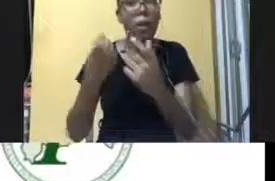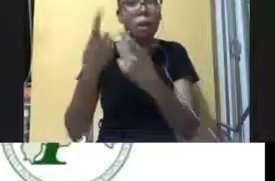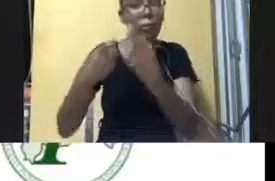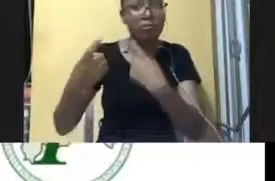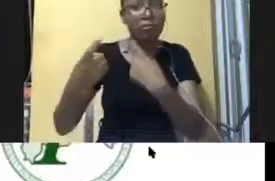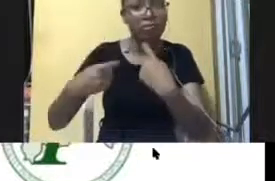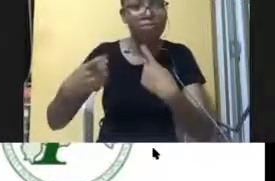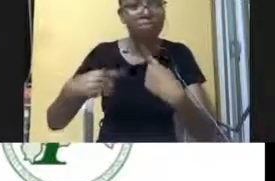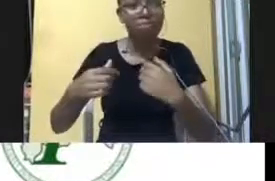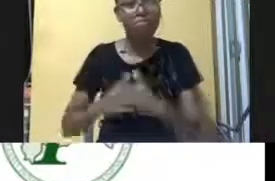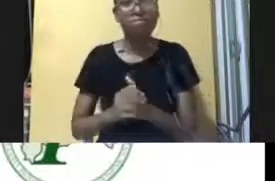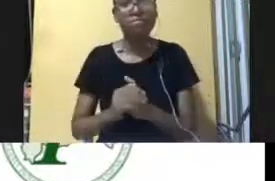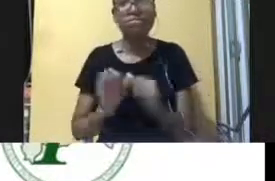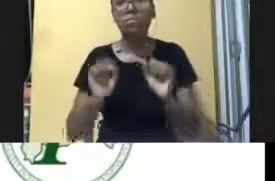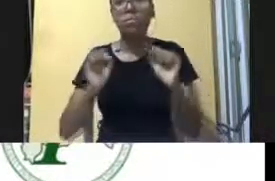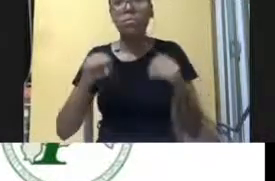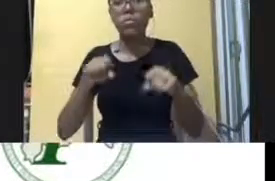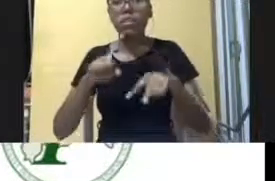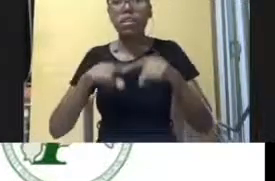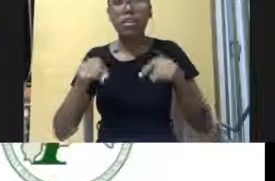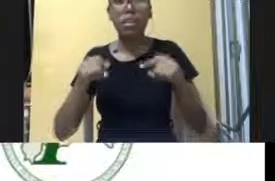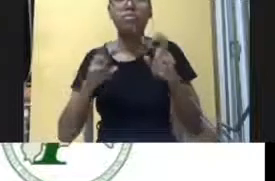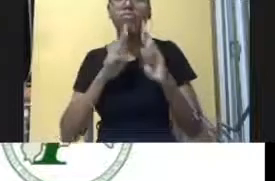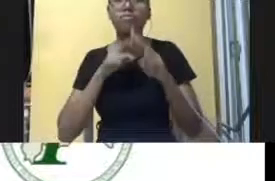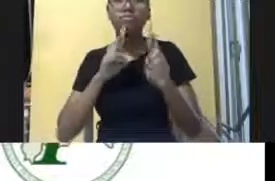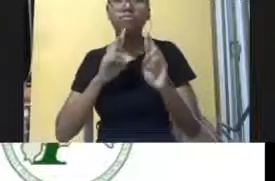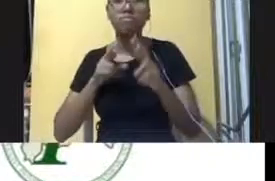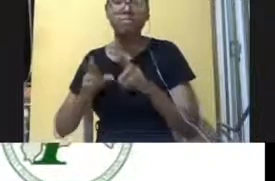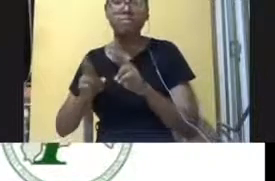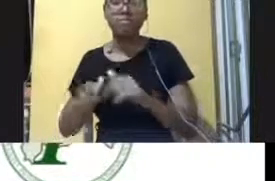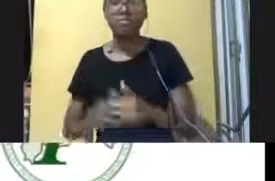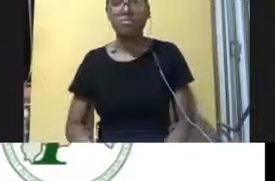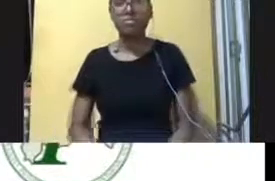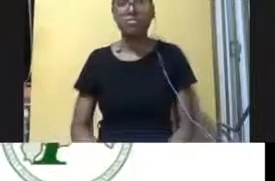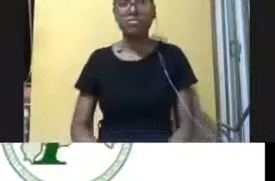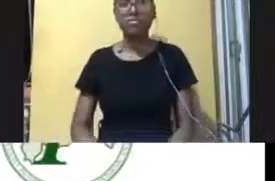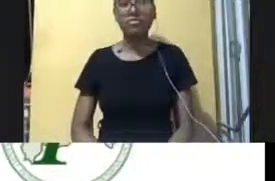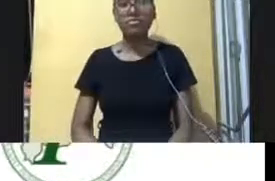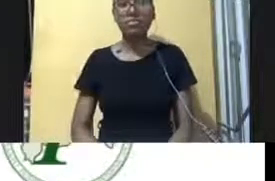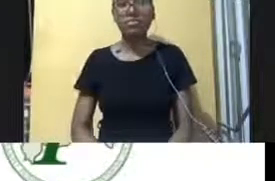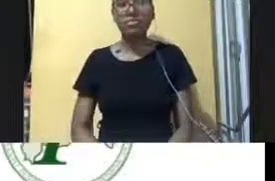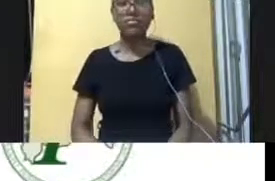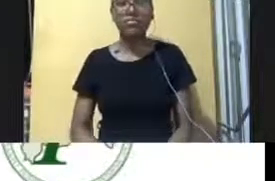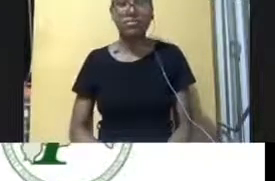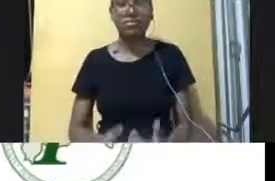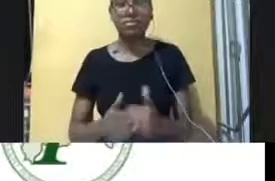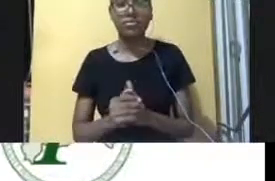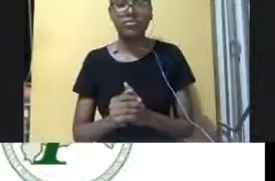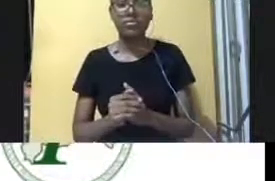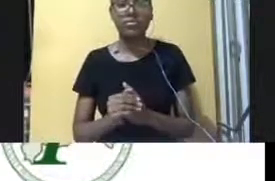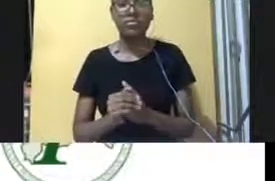¿Puedo contestar alguna que han hecho continuamente? Miren, lo del